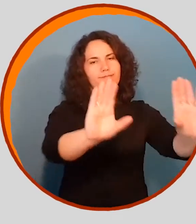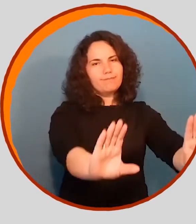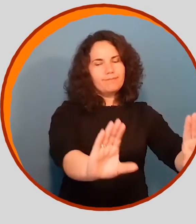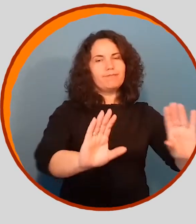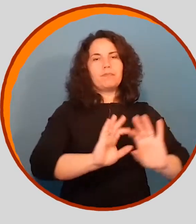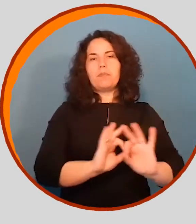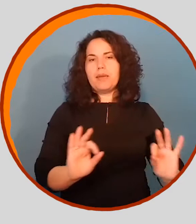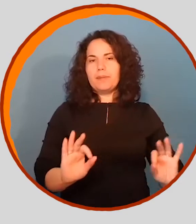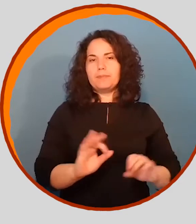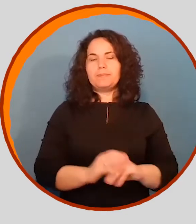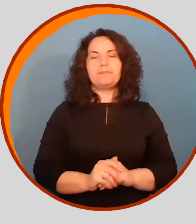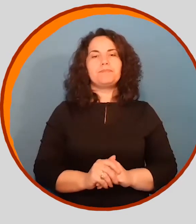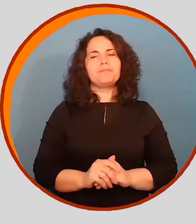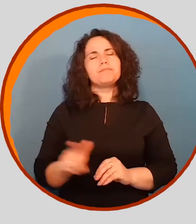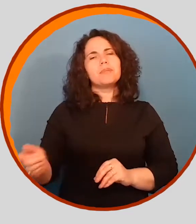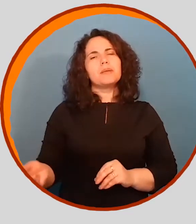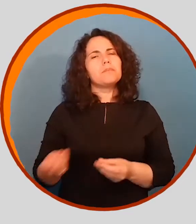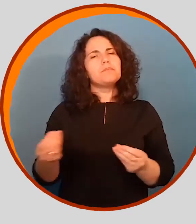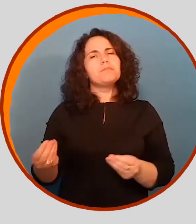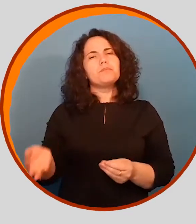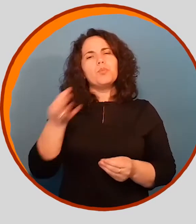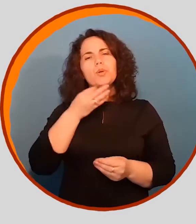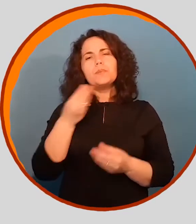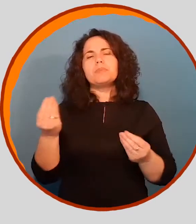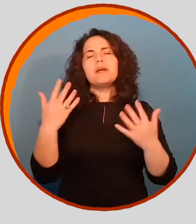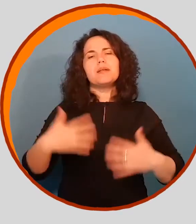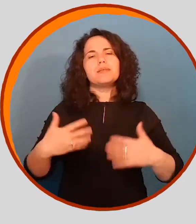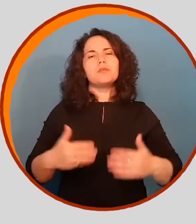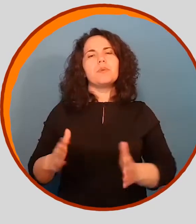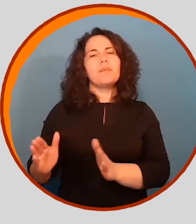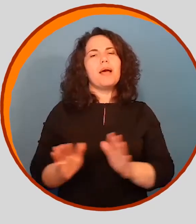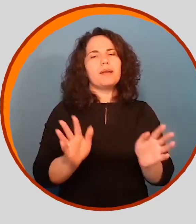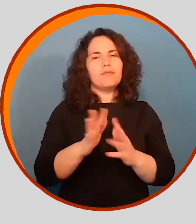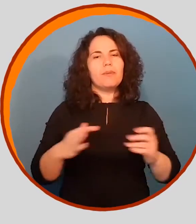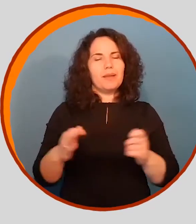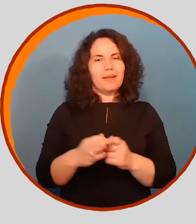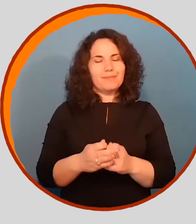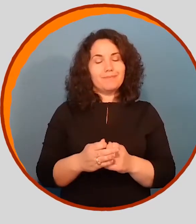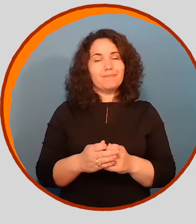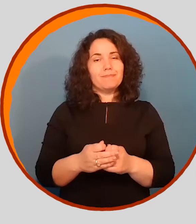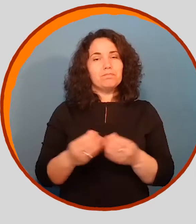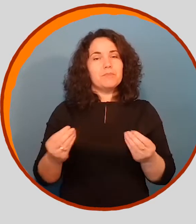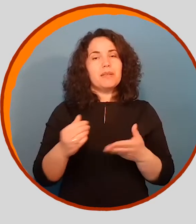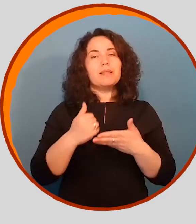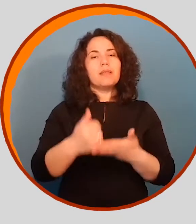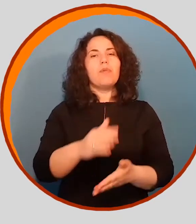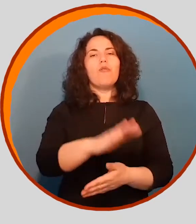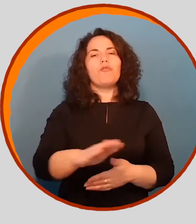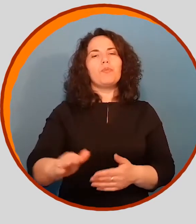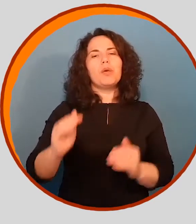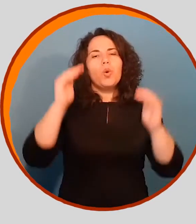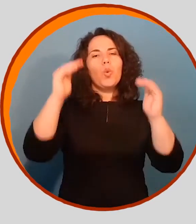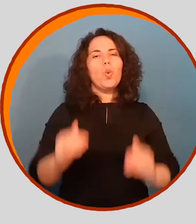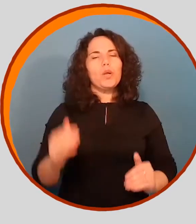gjithë higjienën e mëngjesit. Pse është e rëndësishme rutina familjare në këto kushte? Sepse ul ankthin e fëmijës, jep një strukturë